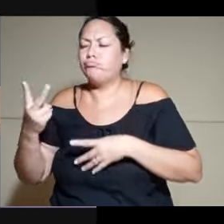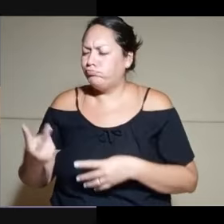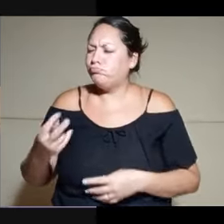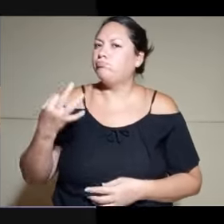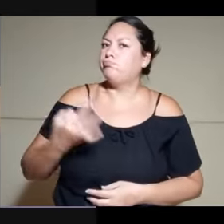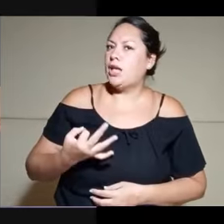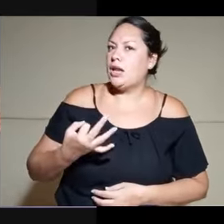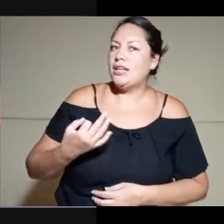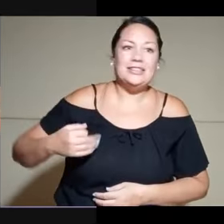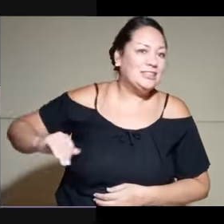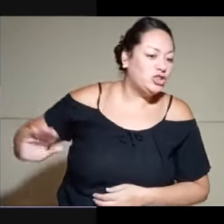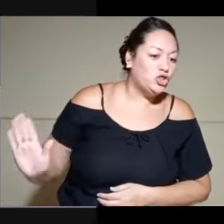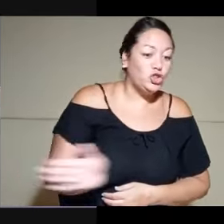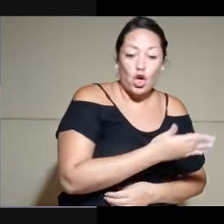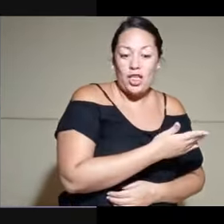Sensitivas y motoras.